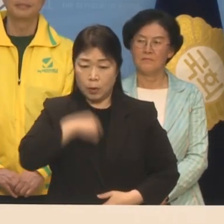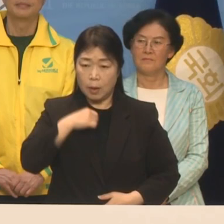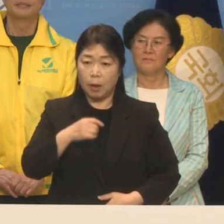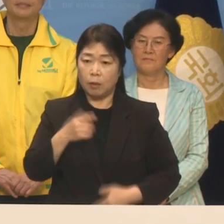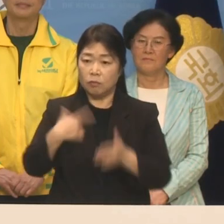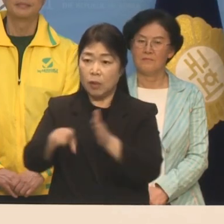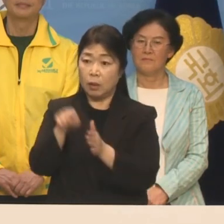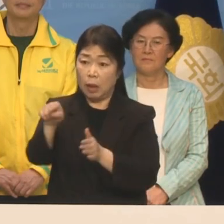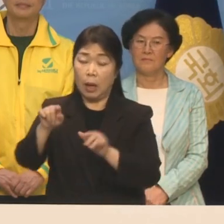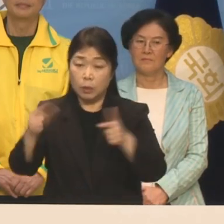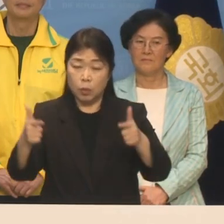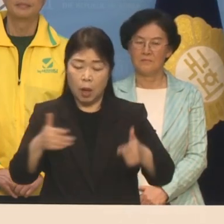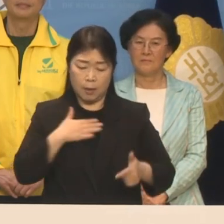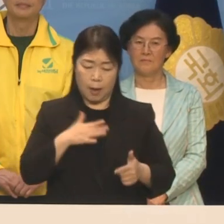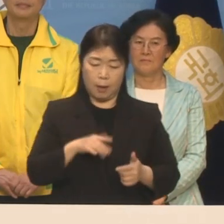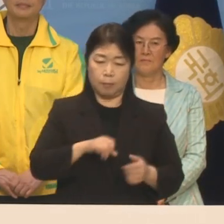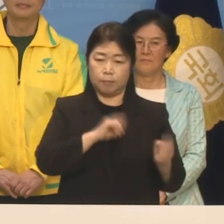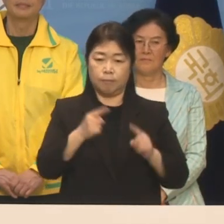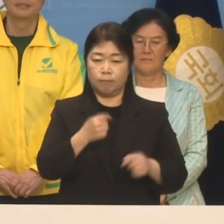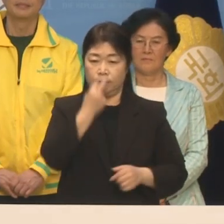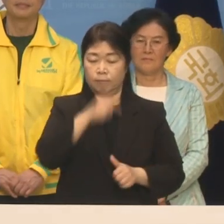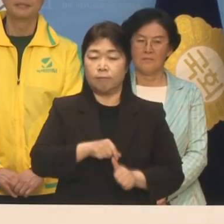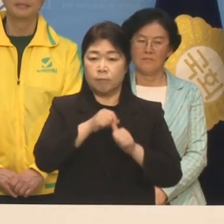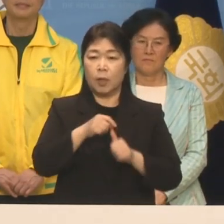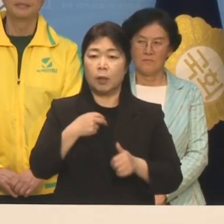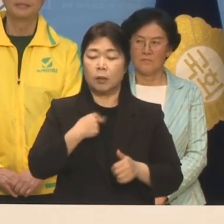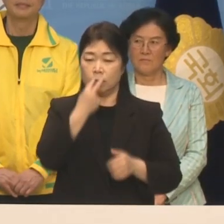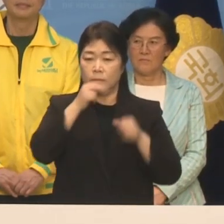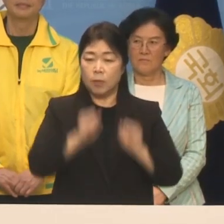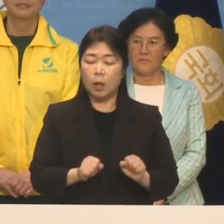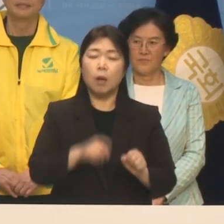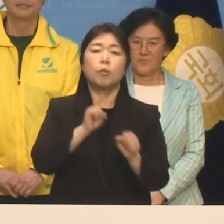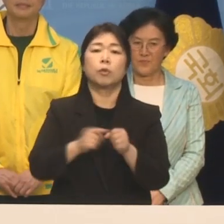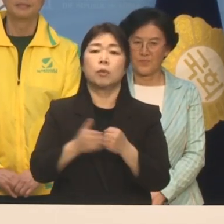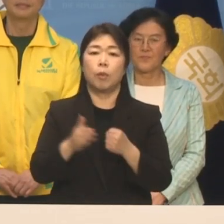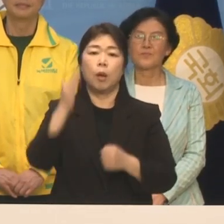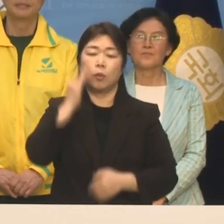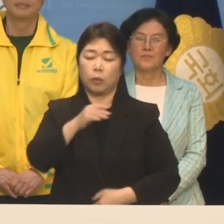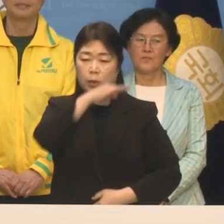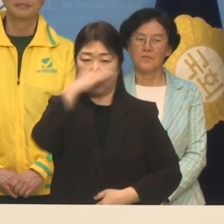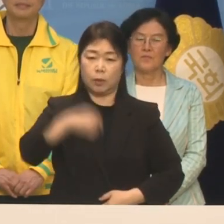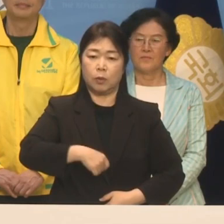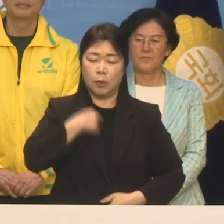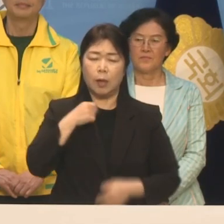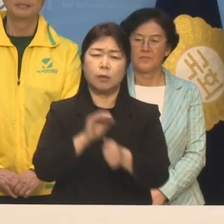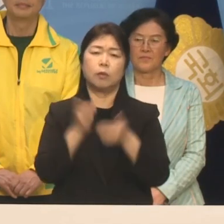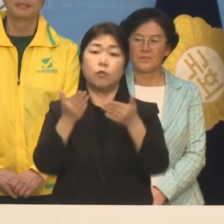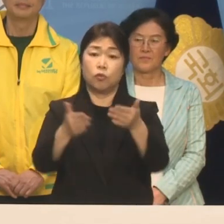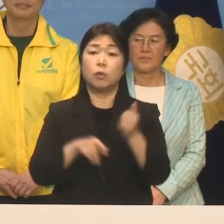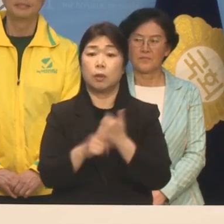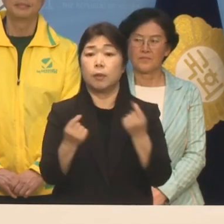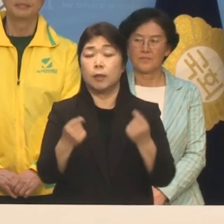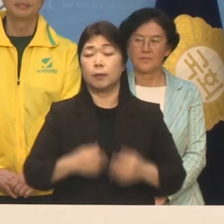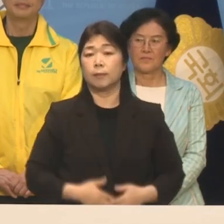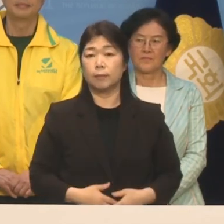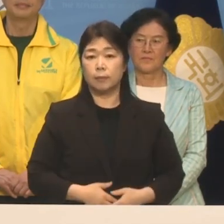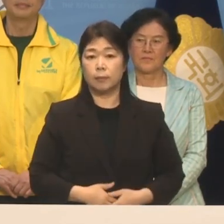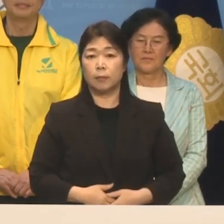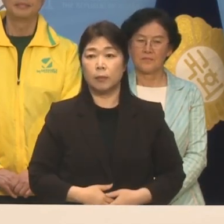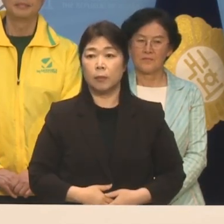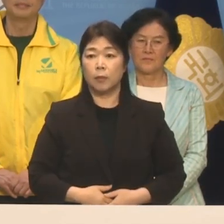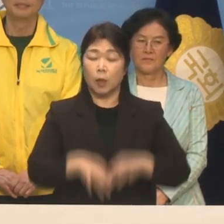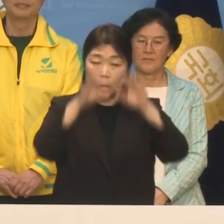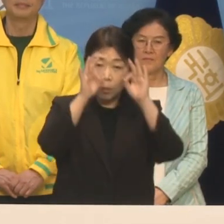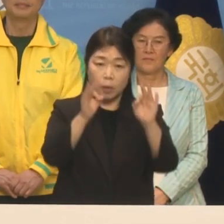위해서 녹색 정의당을 지지하고 격려해 주는 것, 그것이 가장 중요합니다. 여러분